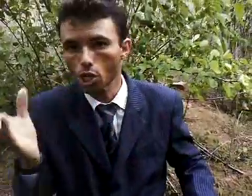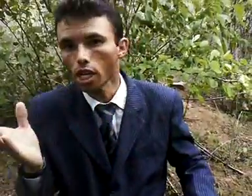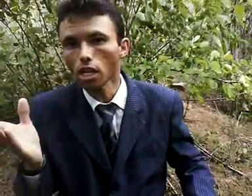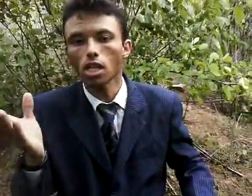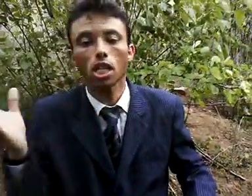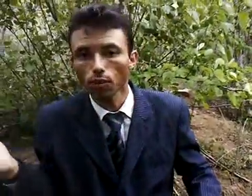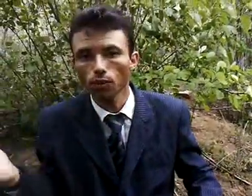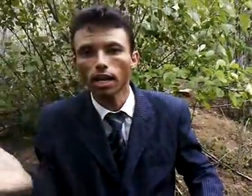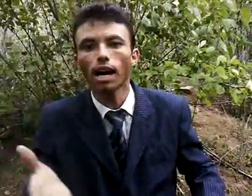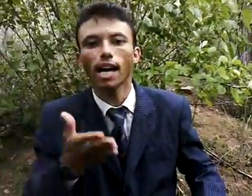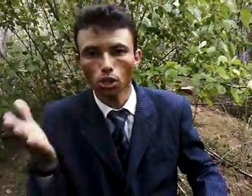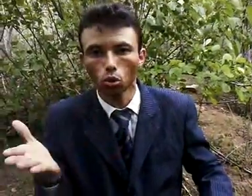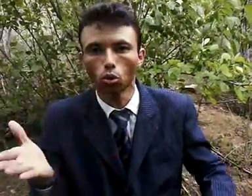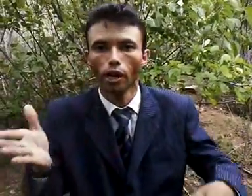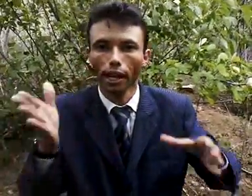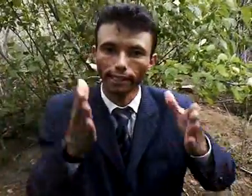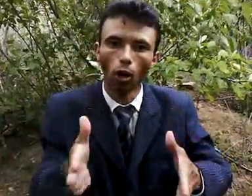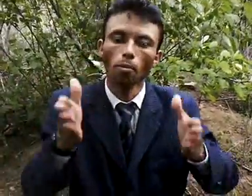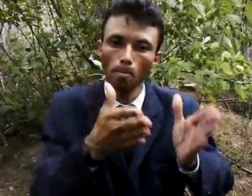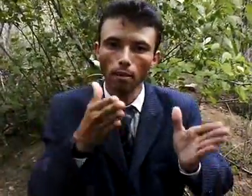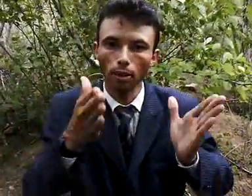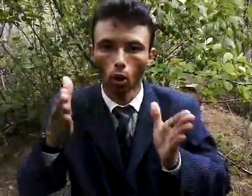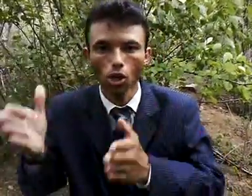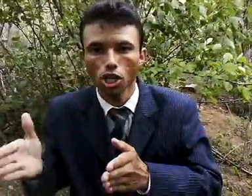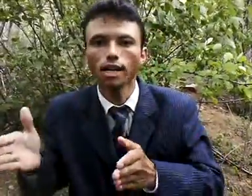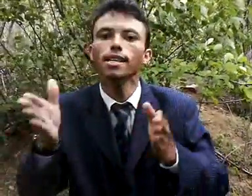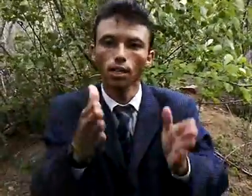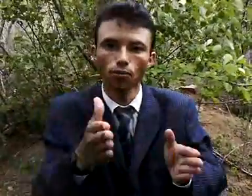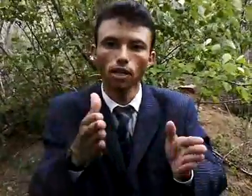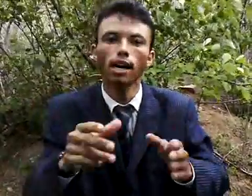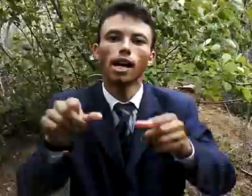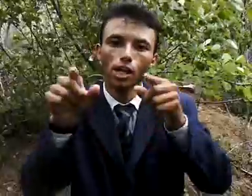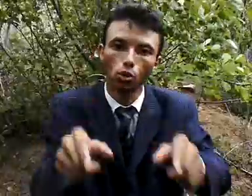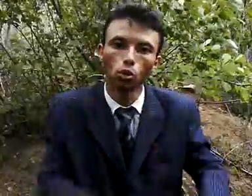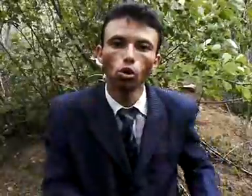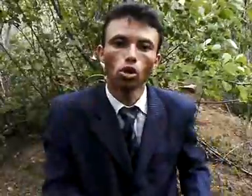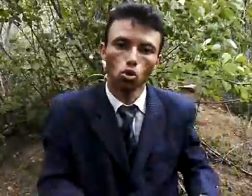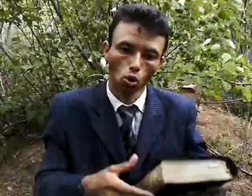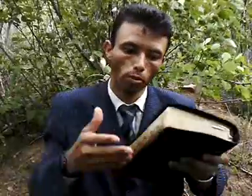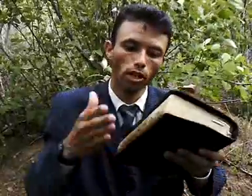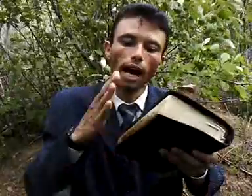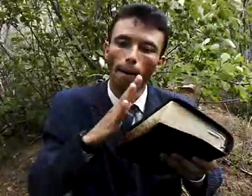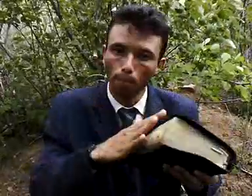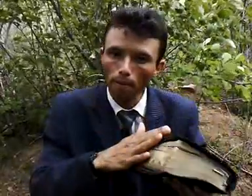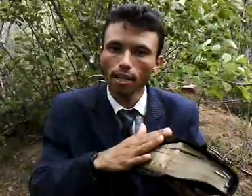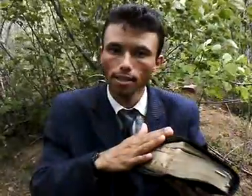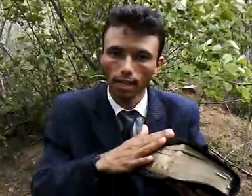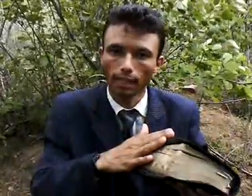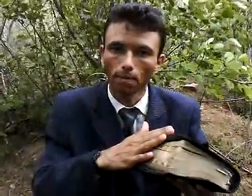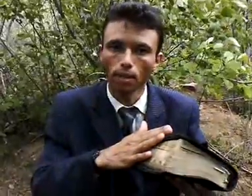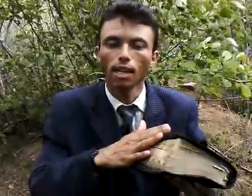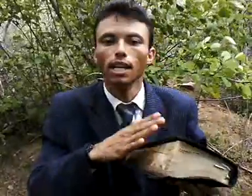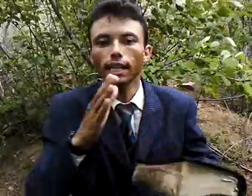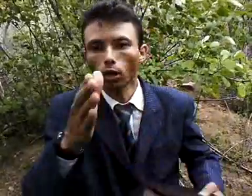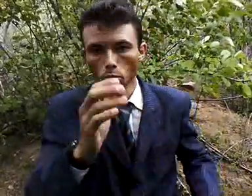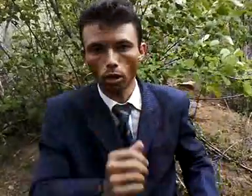Logia significa estudo. Então, bibliologia significa estudo sobre a Bíblia Sagrada. E que Deus possa